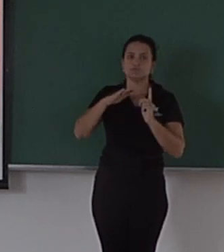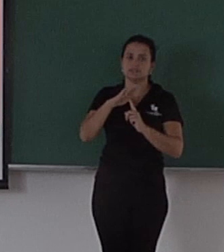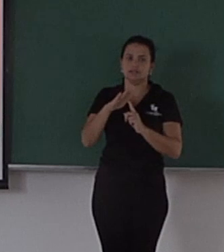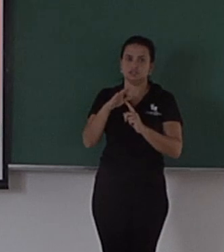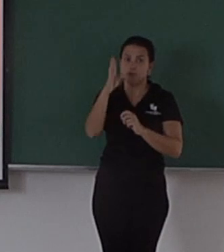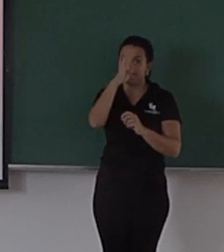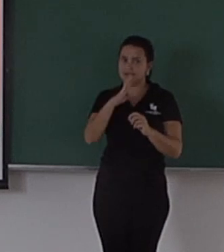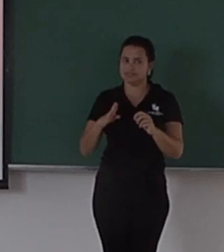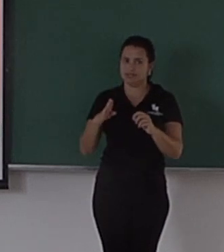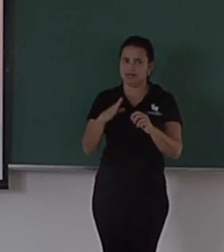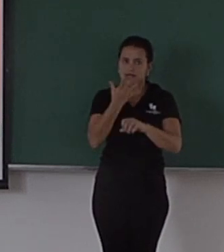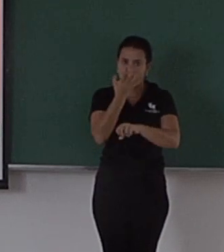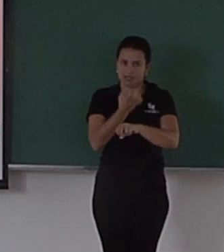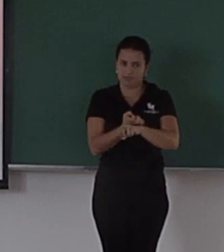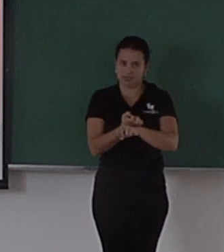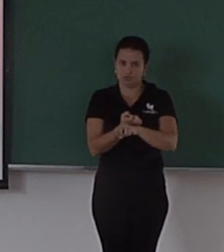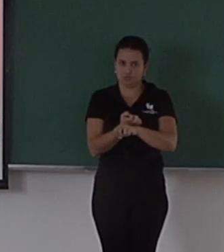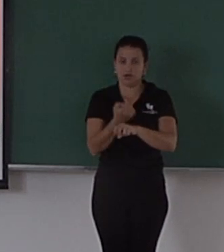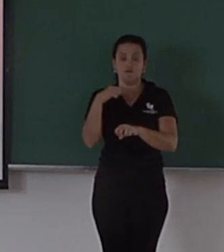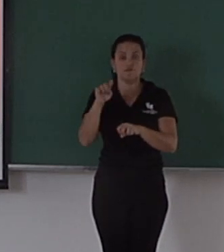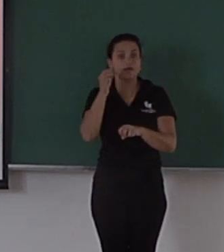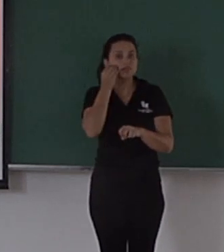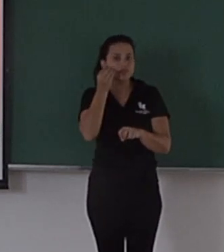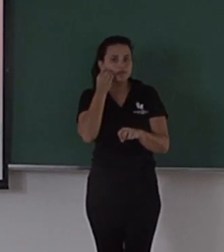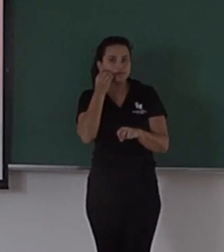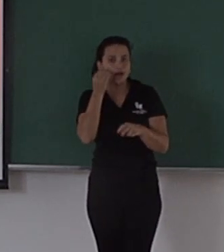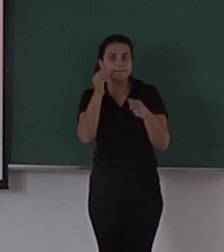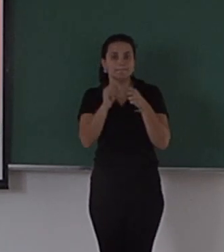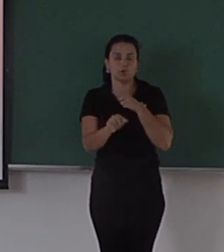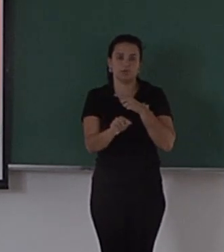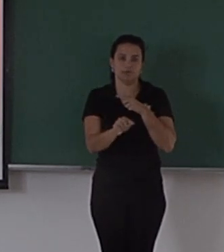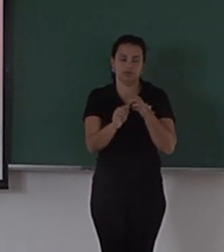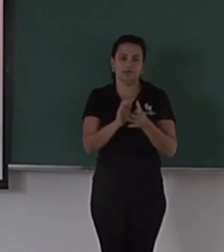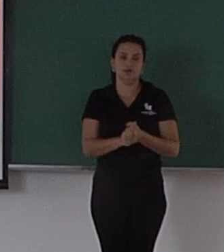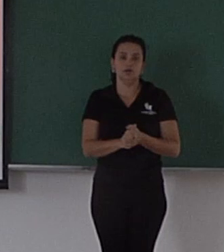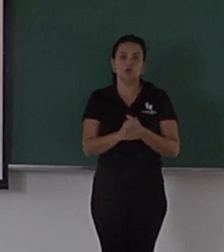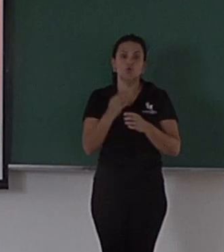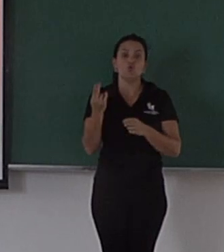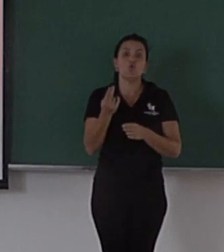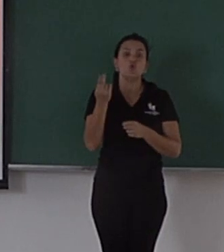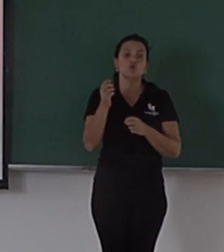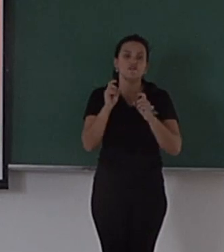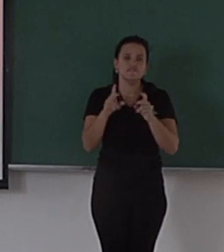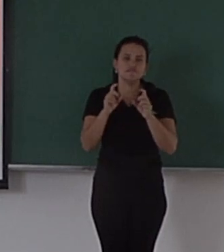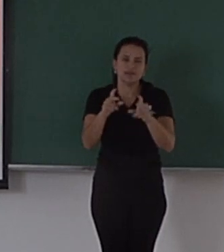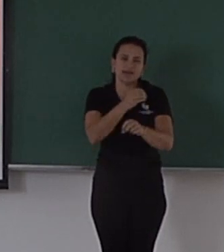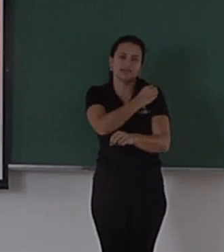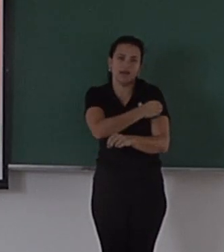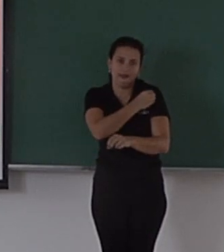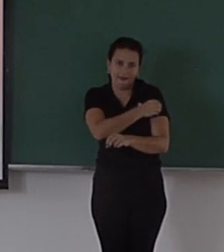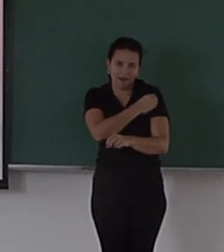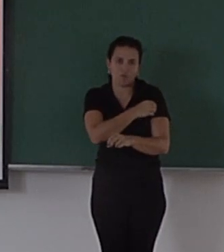de Queimaduras, ela saiu em campo para tentar proibir a comercialização do álcool líquido. Esse álcool que a gente compra